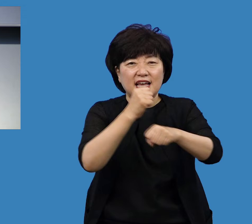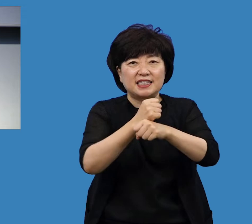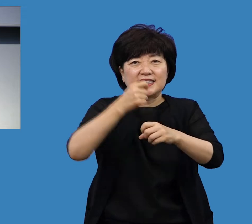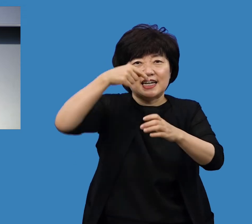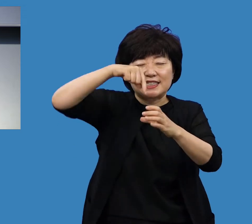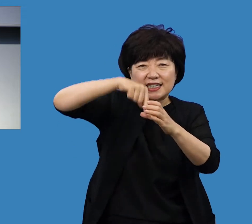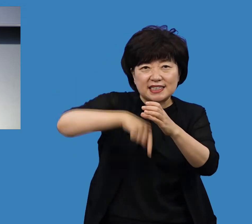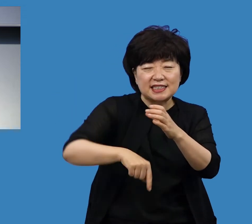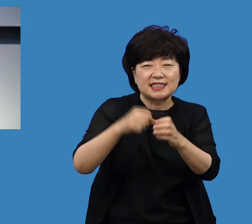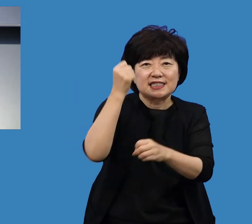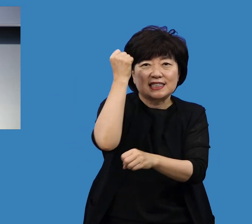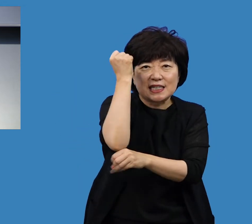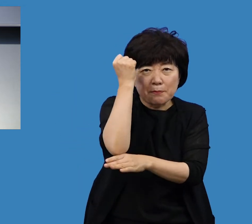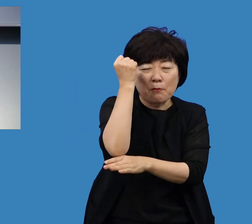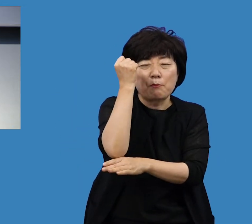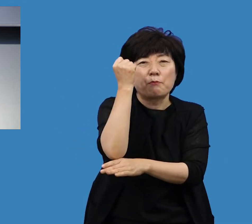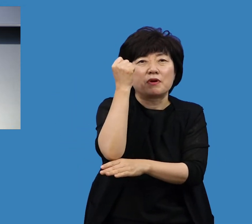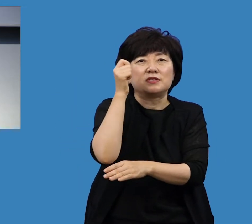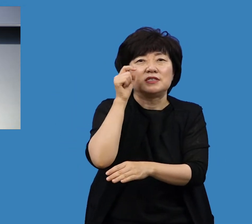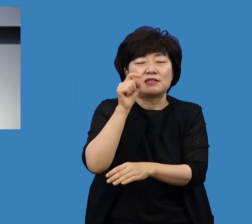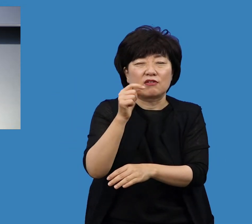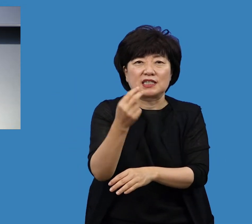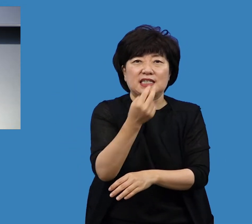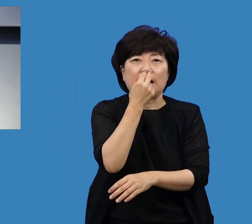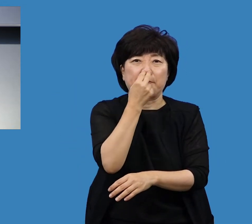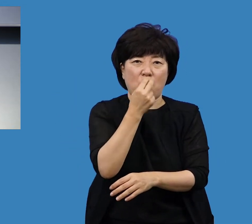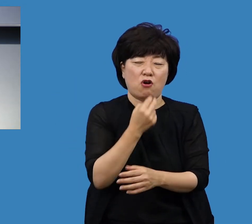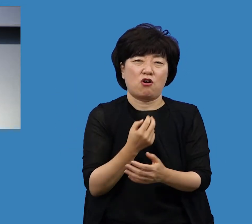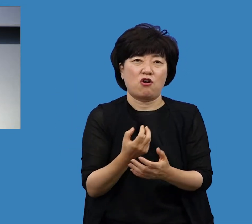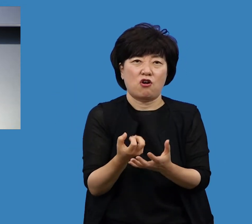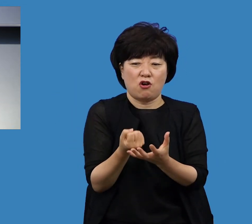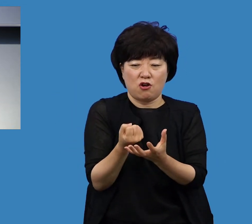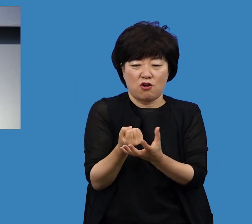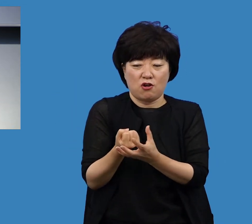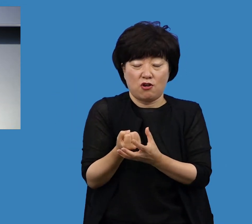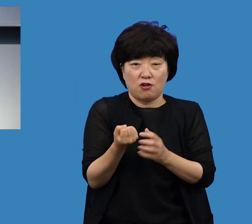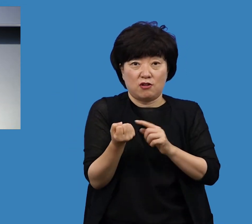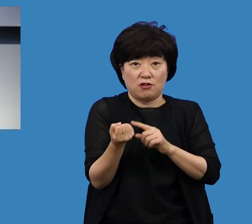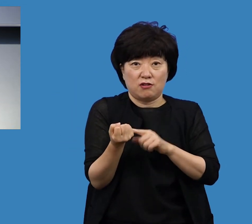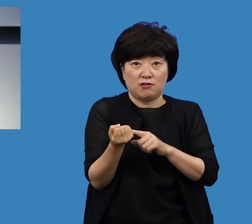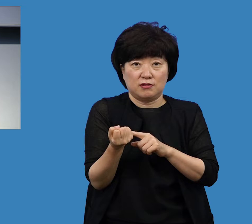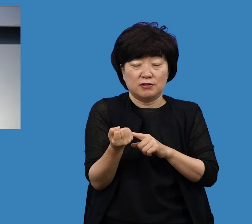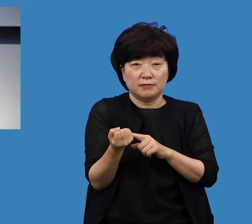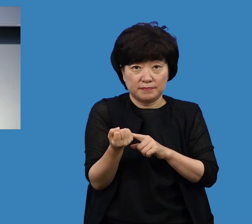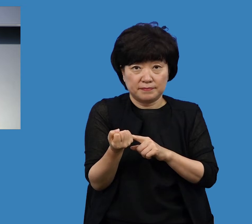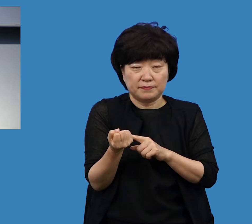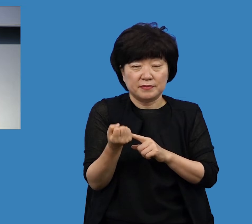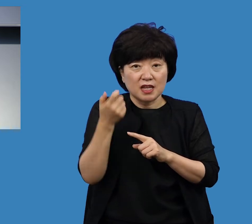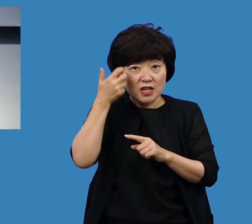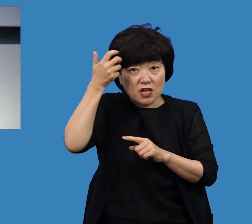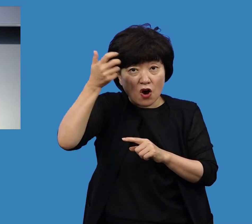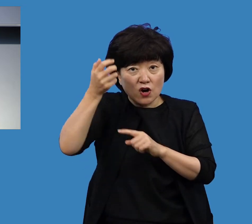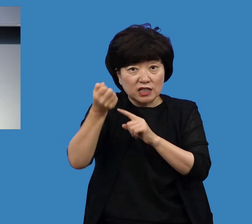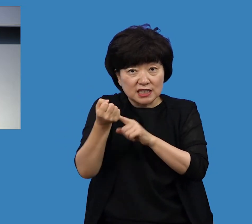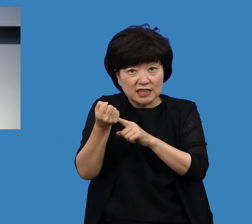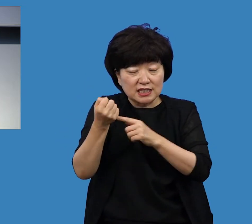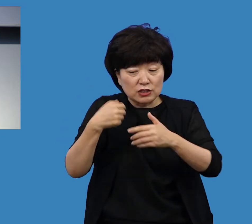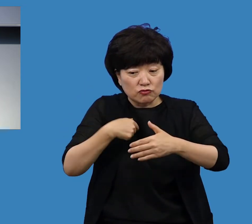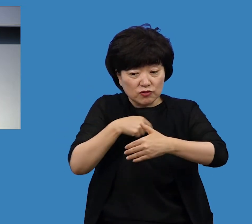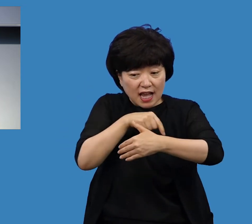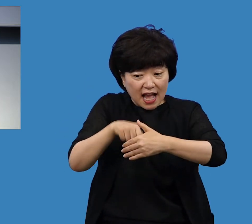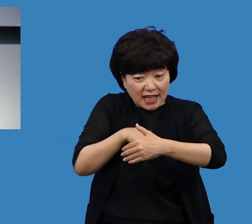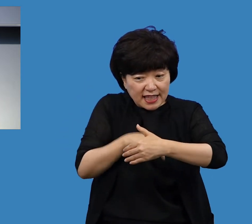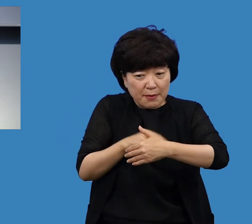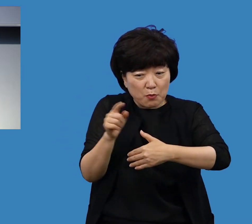가장 근원적인 생명이라는 거예요. 그래서 영의 속성이 있는데 영은 우리 안에